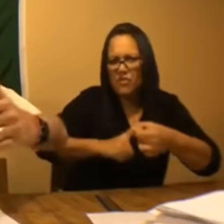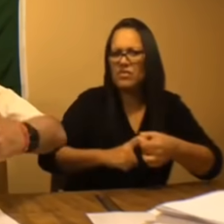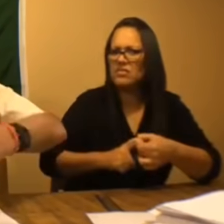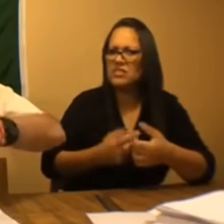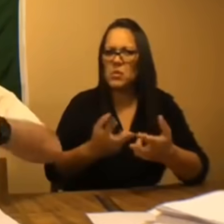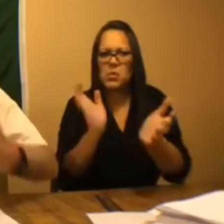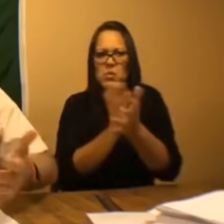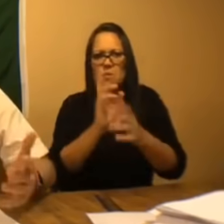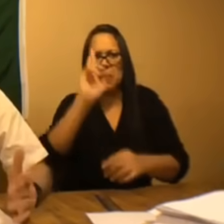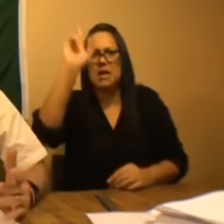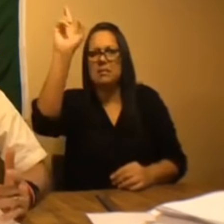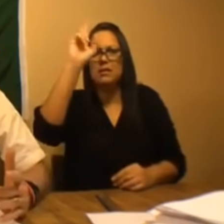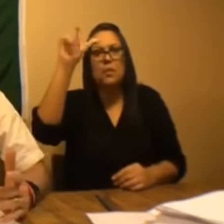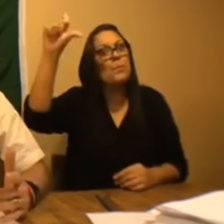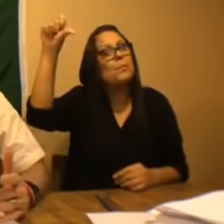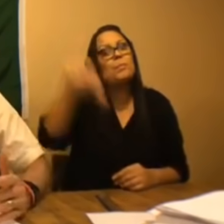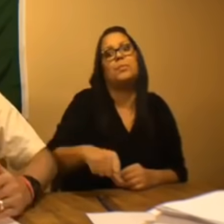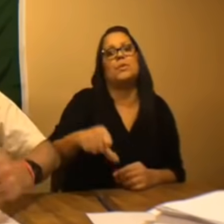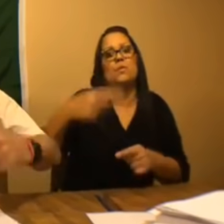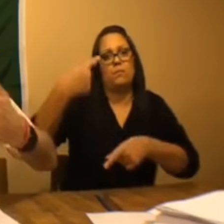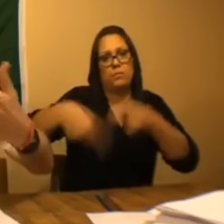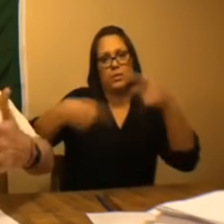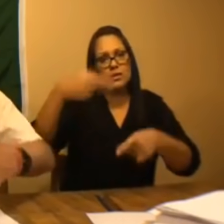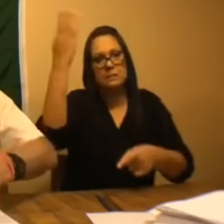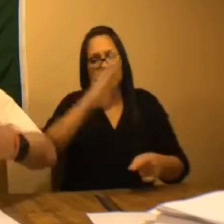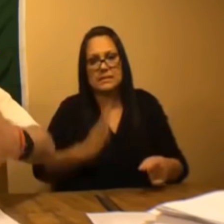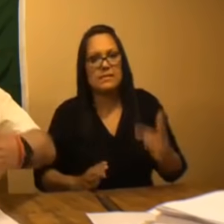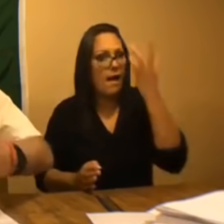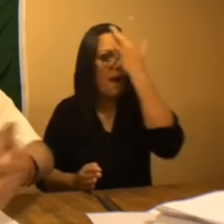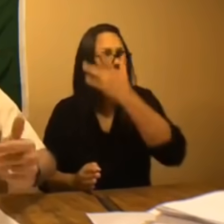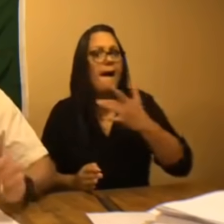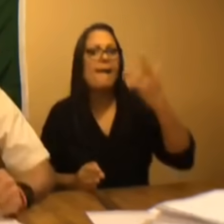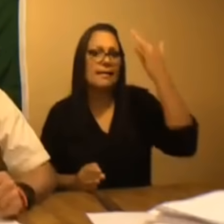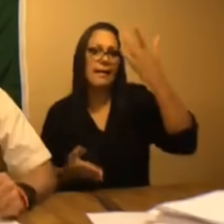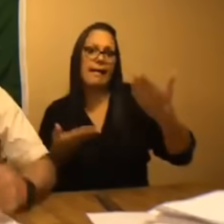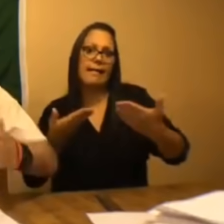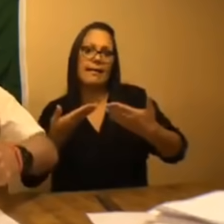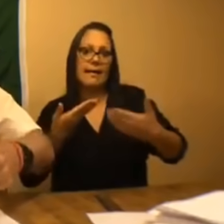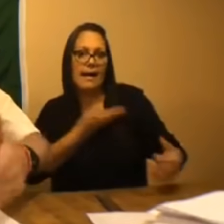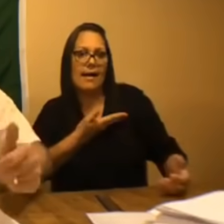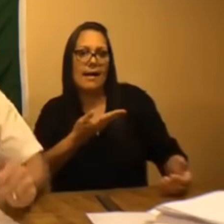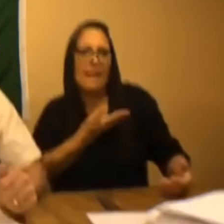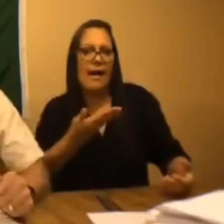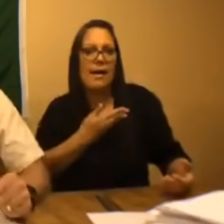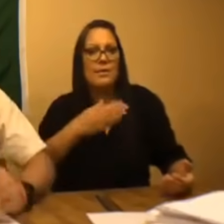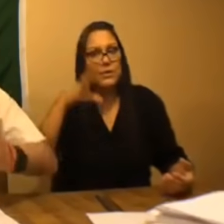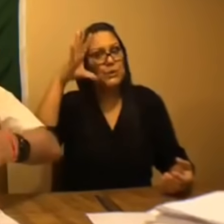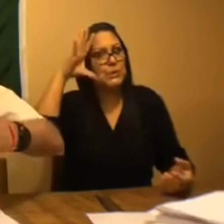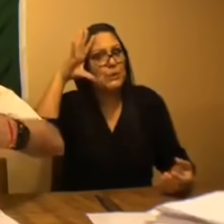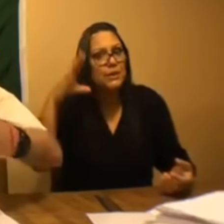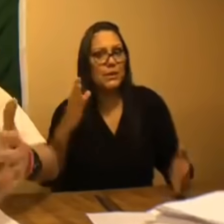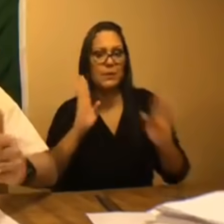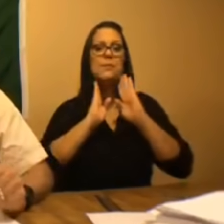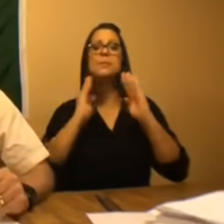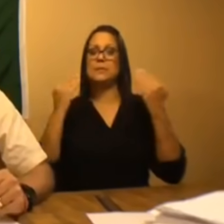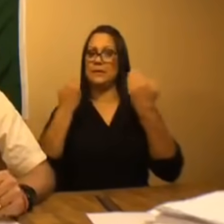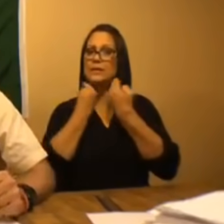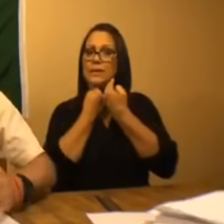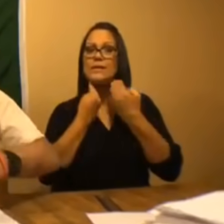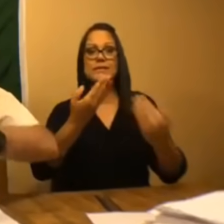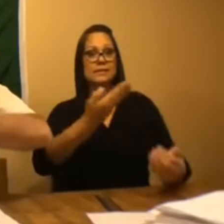aí do que é de pior na política brasileira, Haddad, amigo de Palocci, amigo Zé Dirceu, amigo de